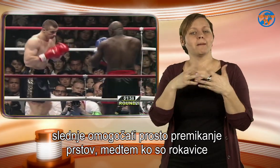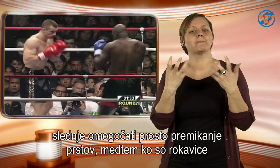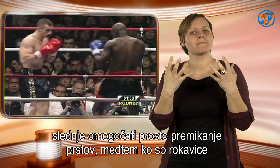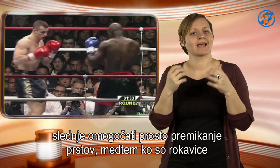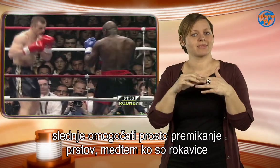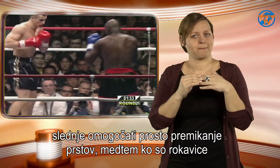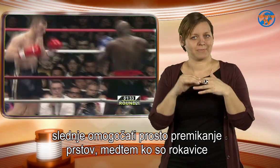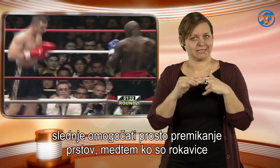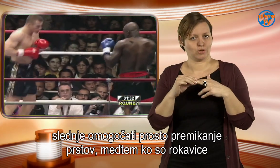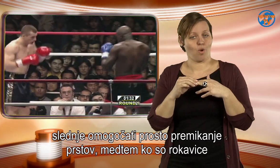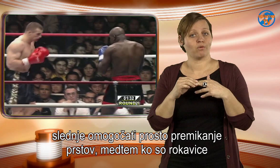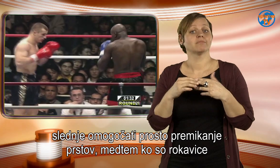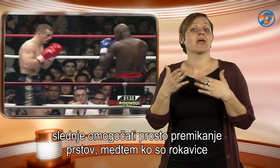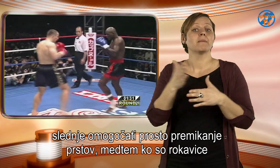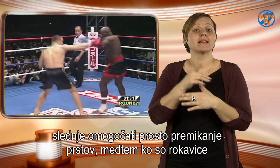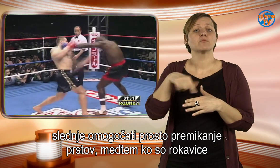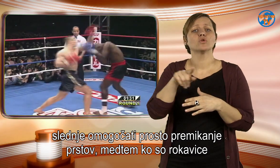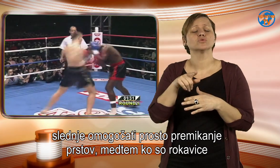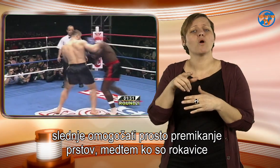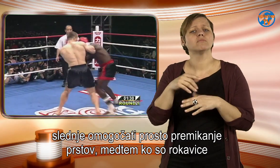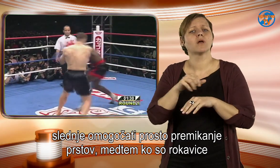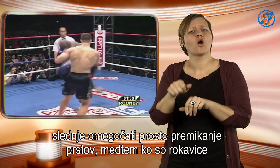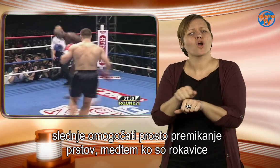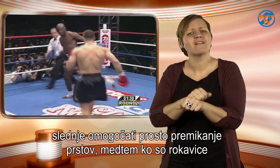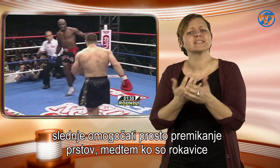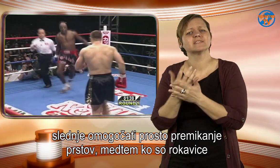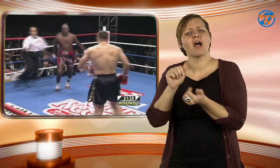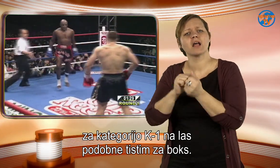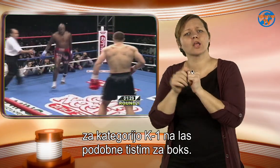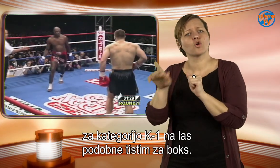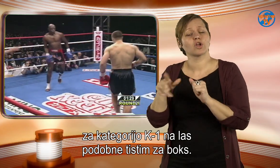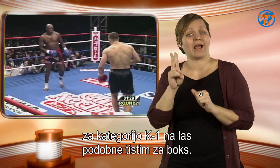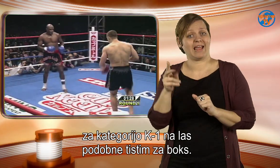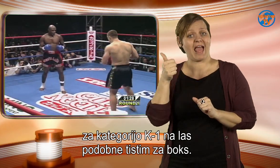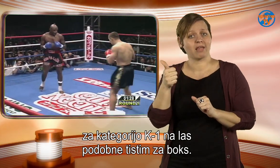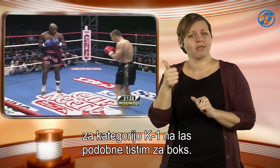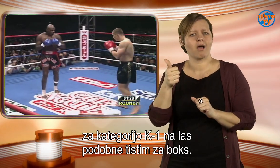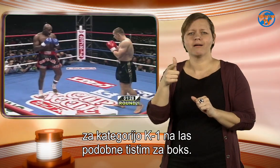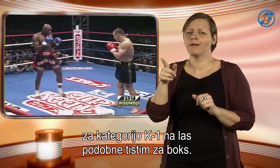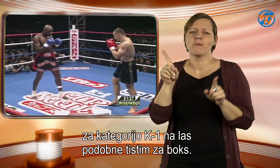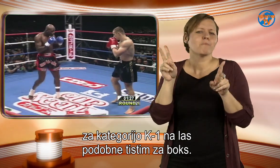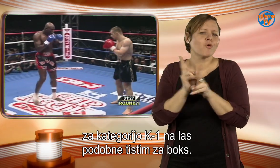prstov, medtem ko so rokavice za kategorijo K1 na las podobne tistim za boks.